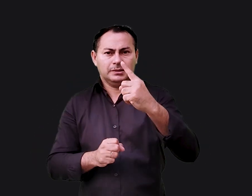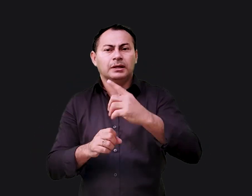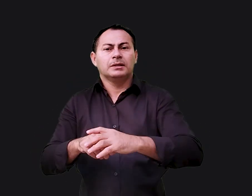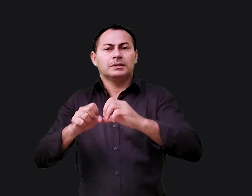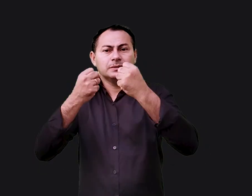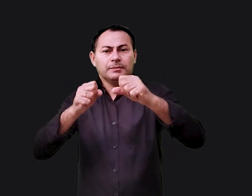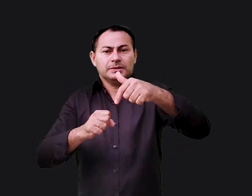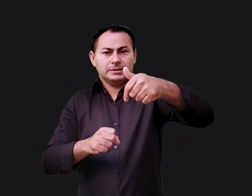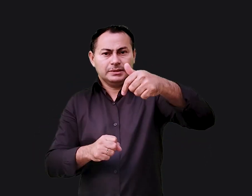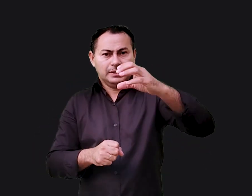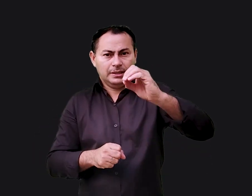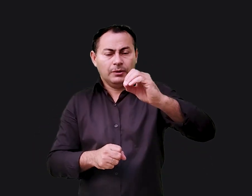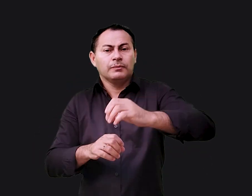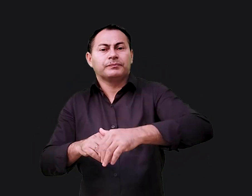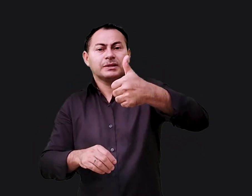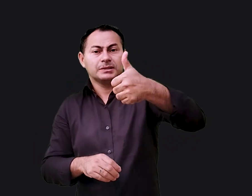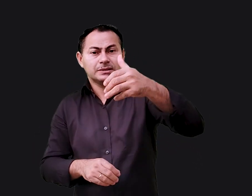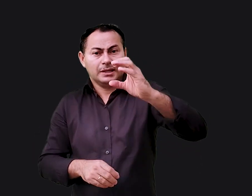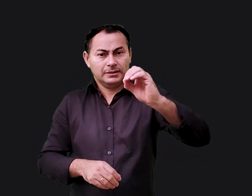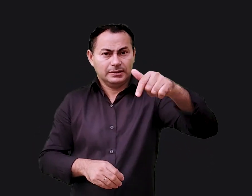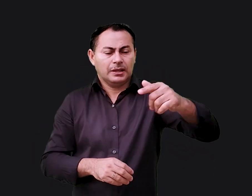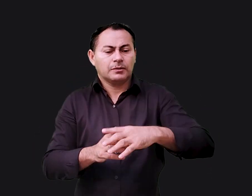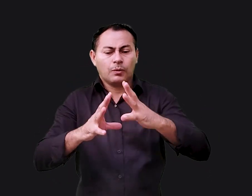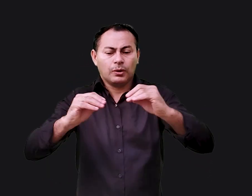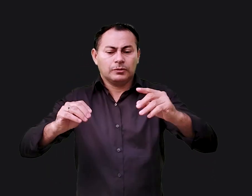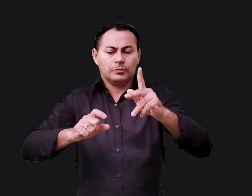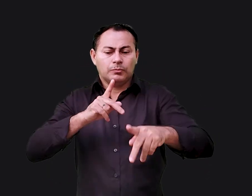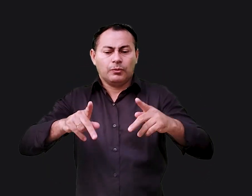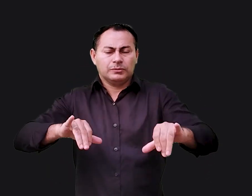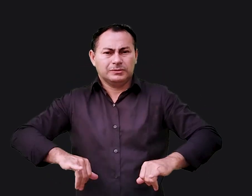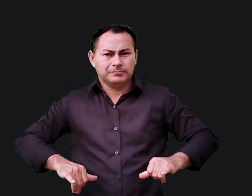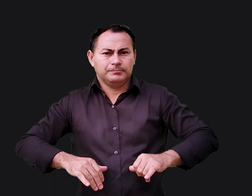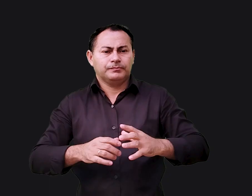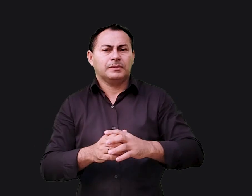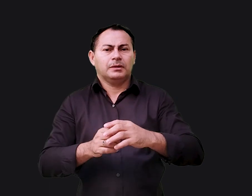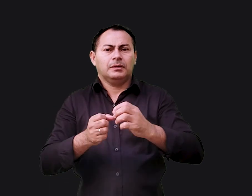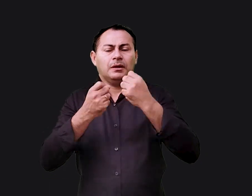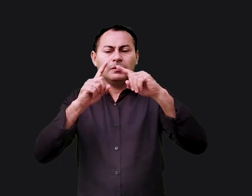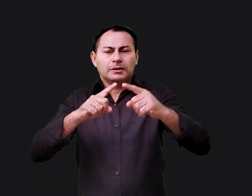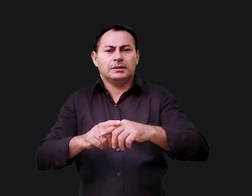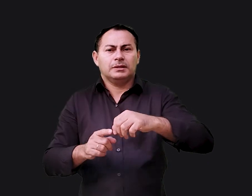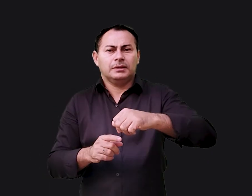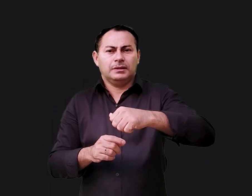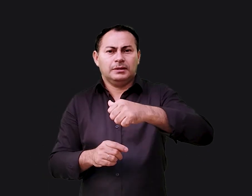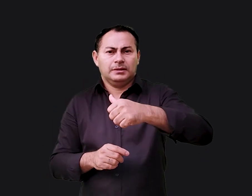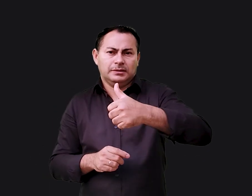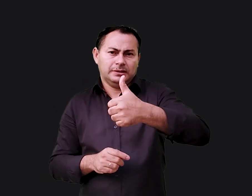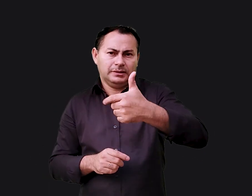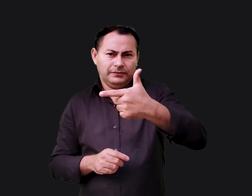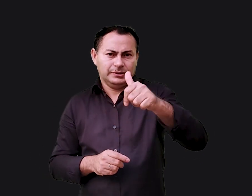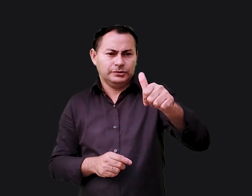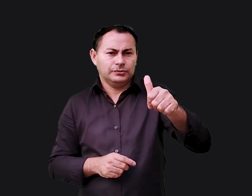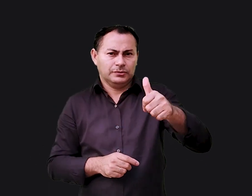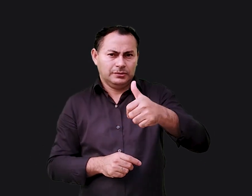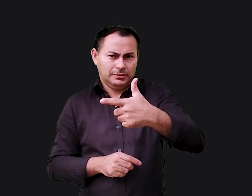do Salmo 107 descreve a cura de Deus aos feridos no Versículo 21 Quando Deus redimes feridos